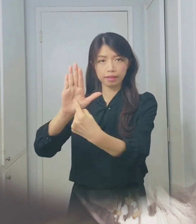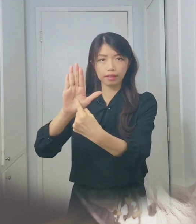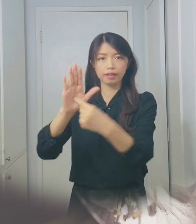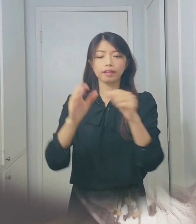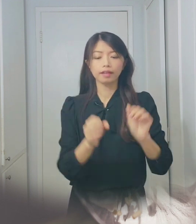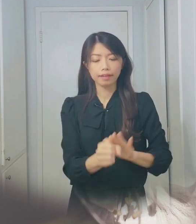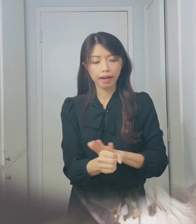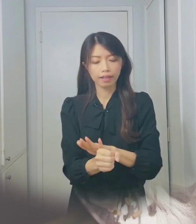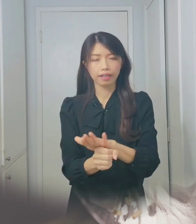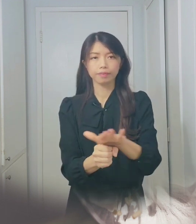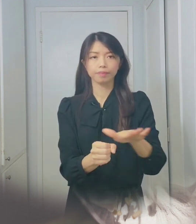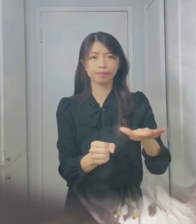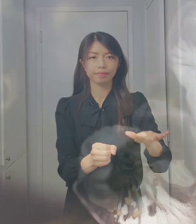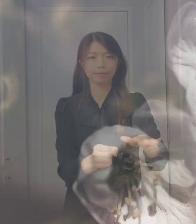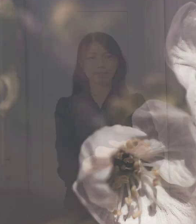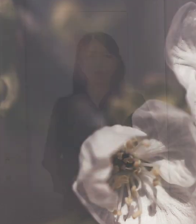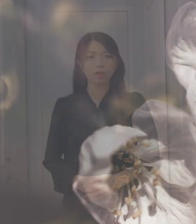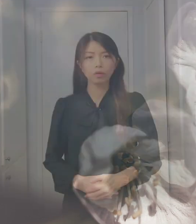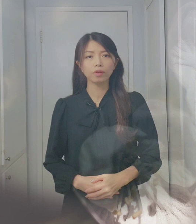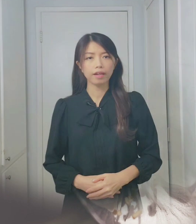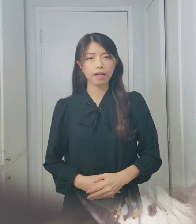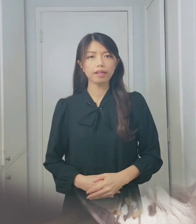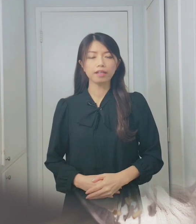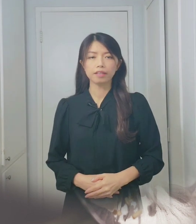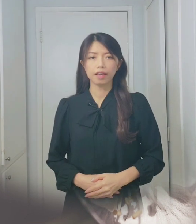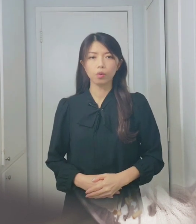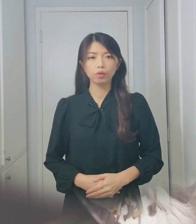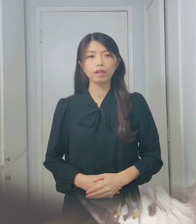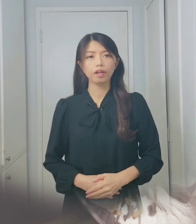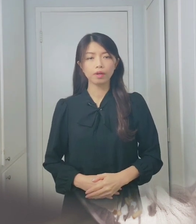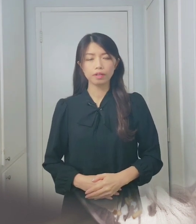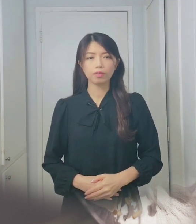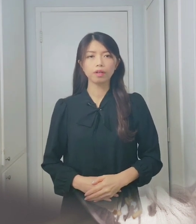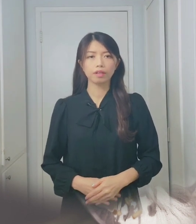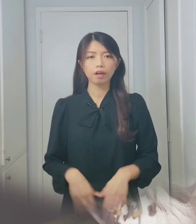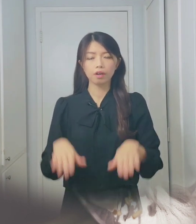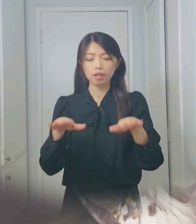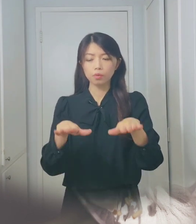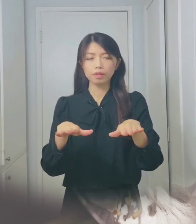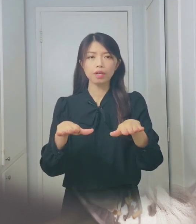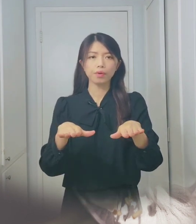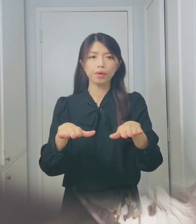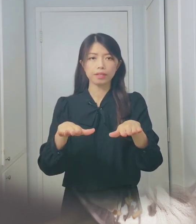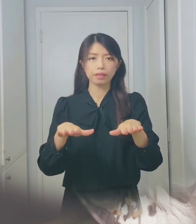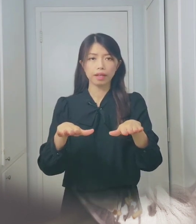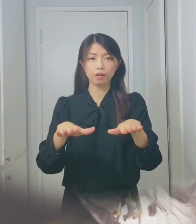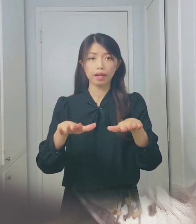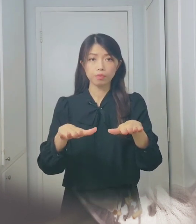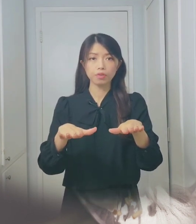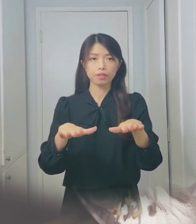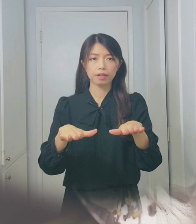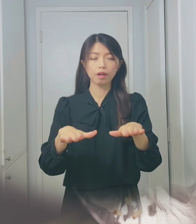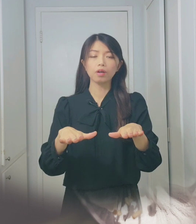보이신 사랑이. 오늘도 날 살게 하시네. 오늘이라고 한 뜻의 수어는요. 손등이 위로 한 이